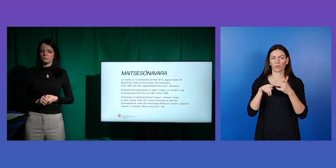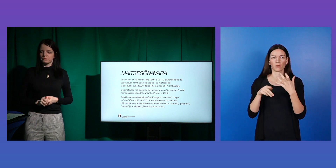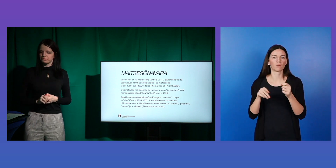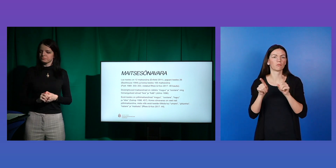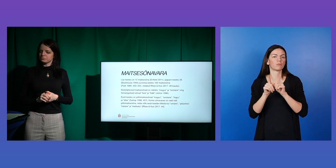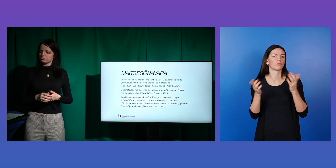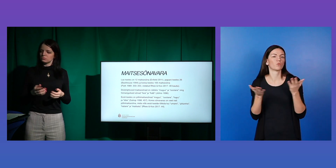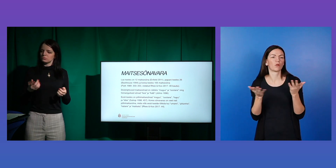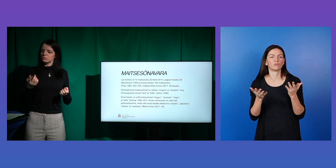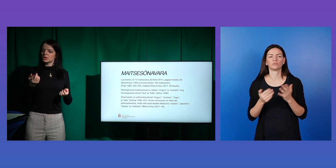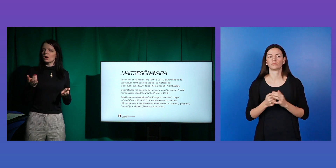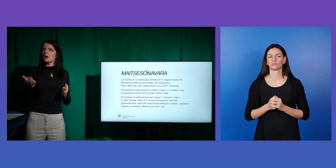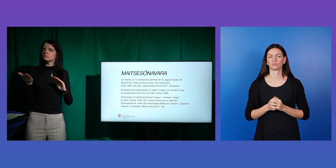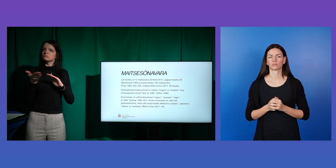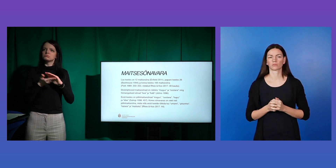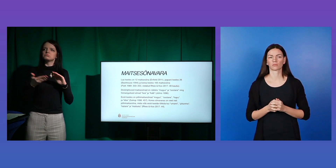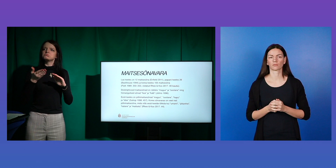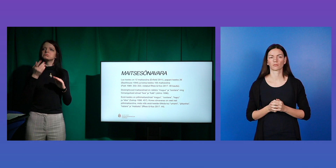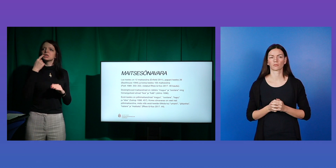Et põhimaitsesõnad